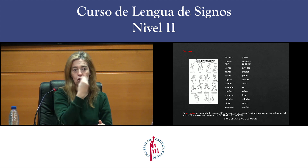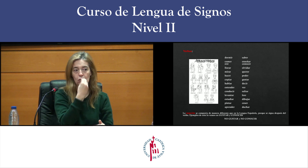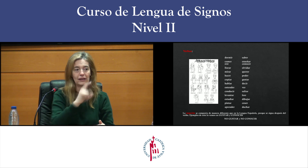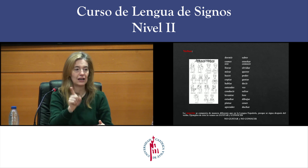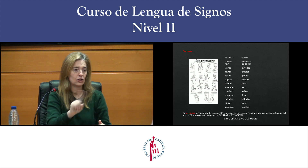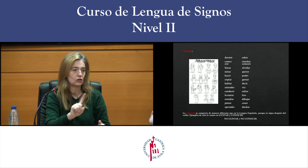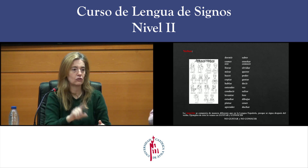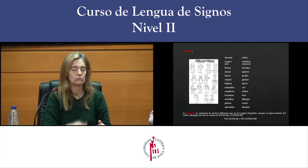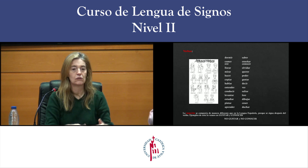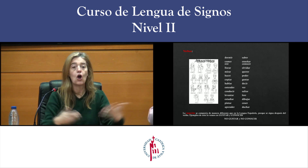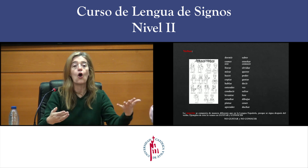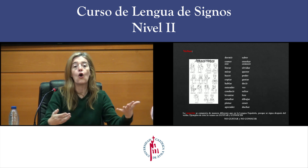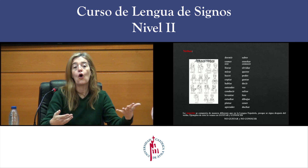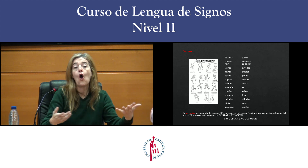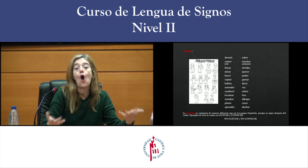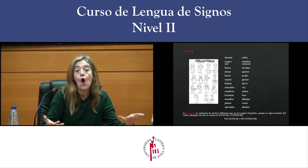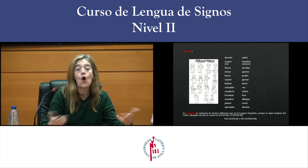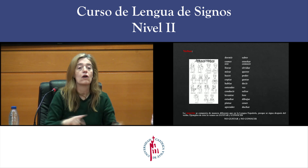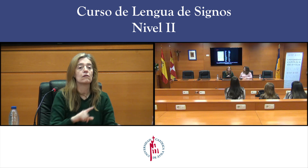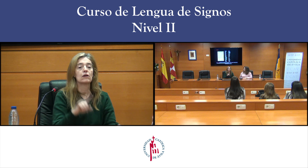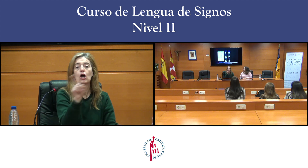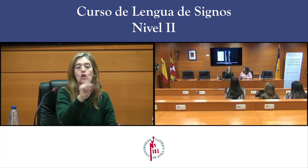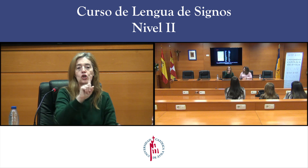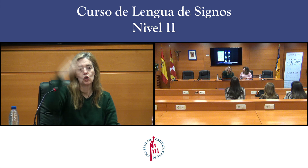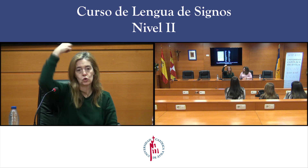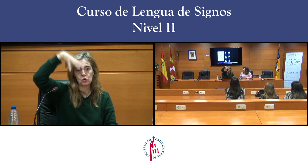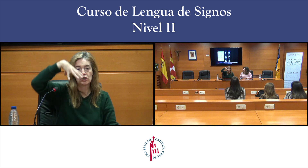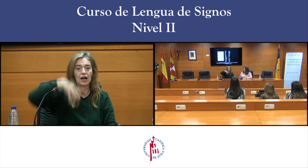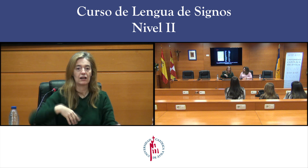para negativo gusta no para decir que no me gusta